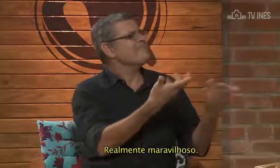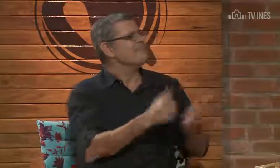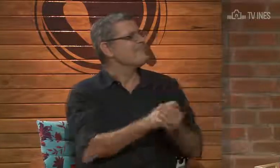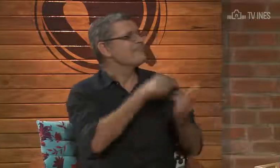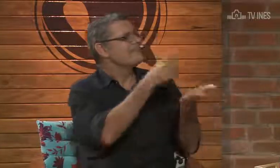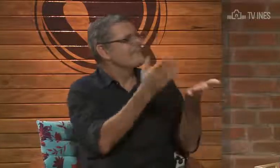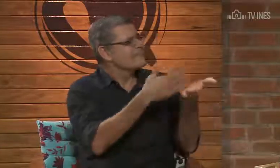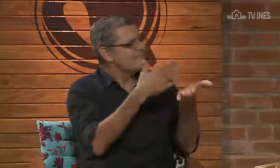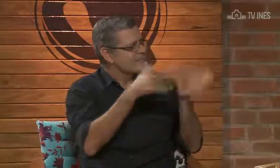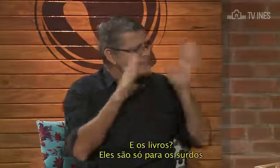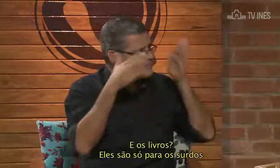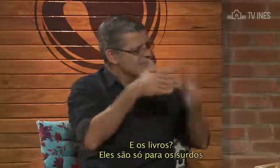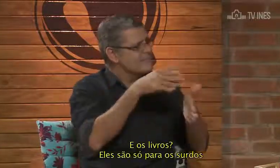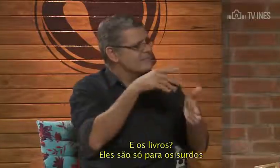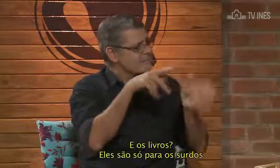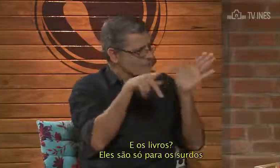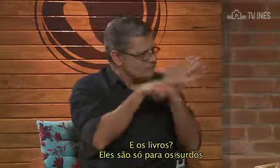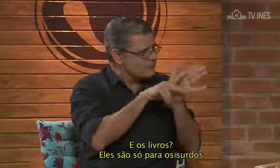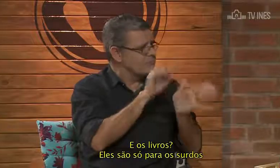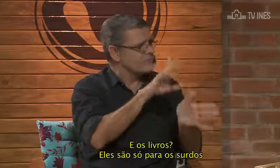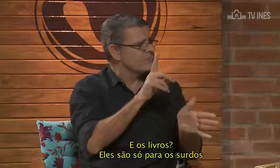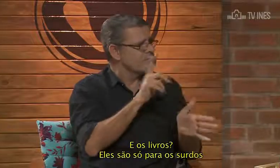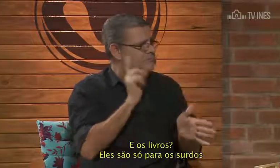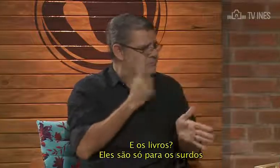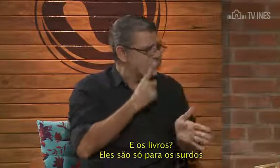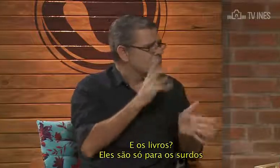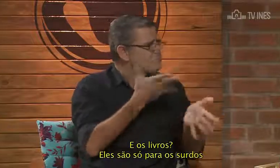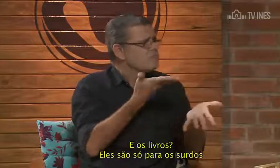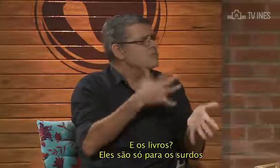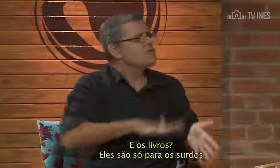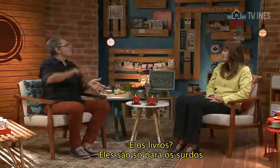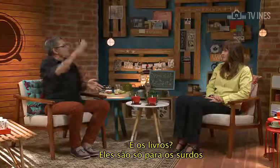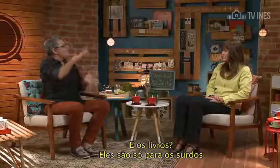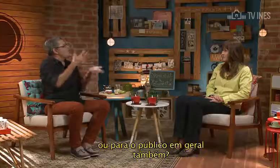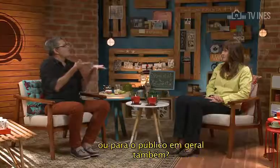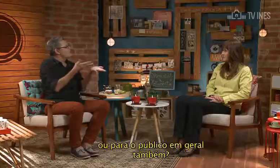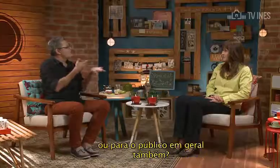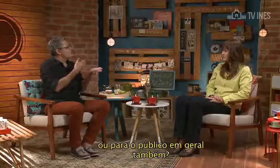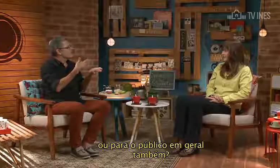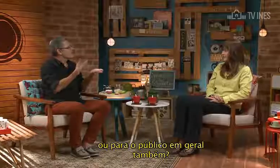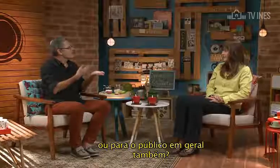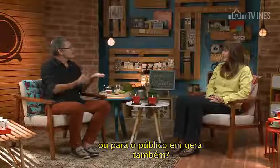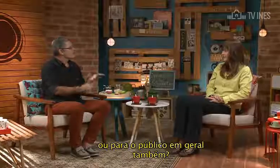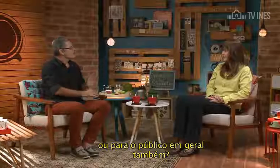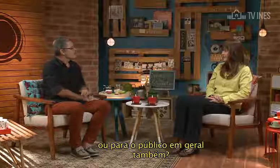maravilhoso. E os livros? Eles são só para os surdos